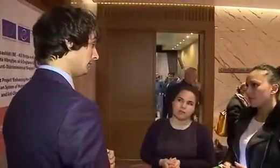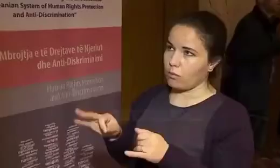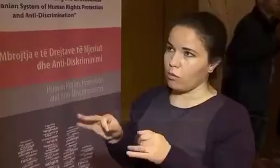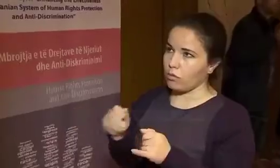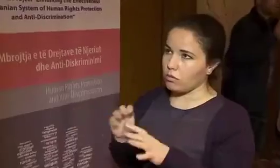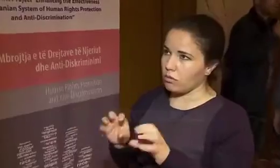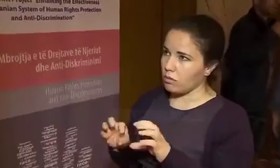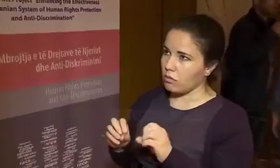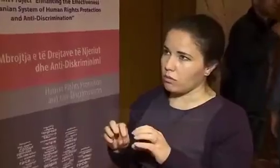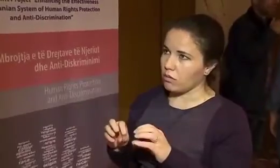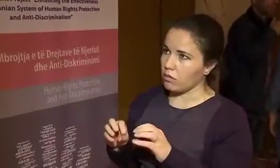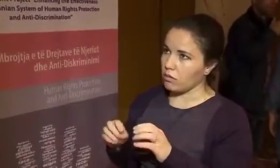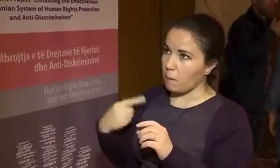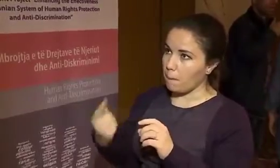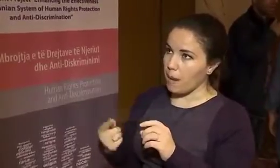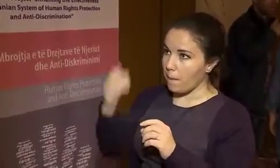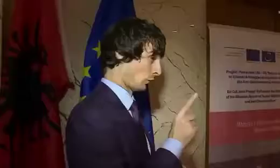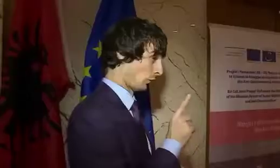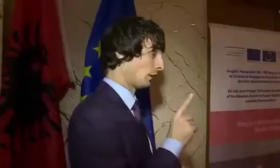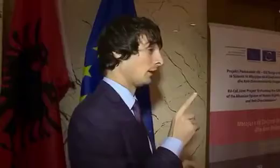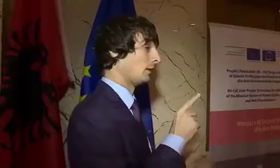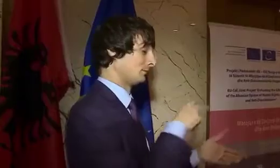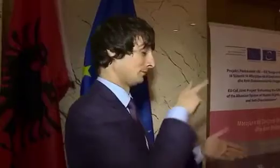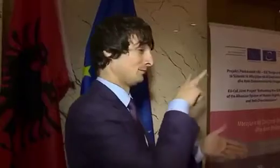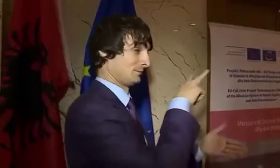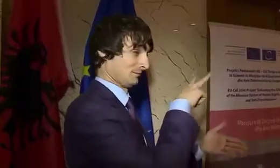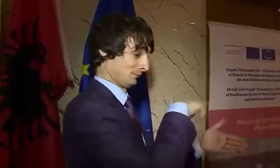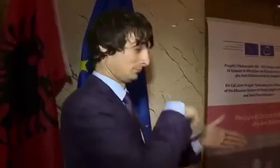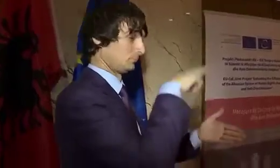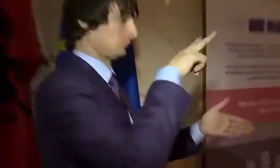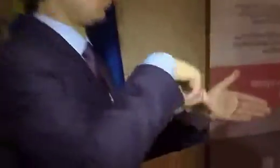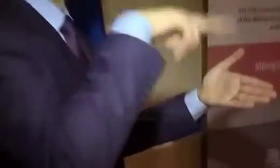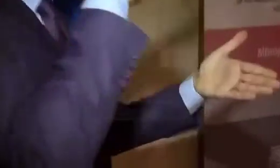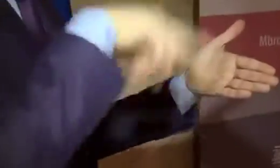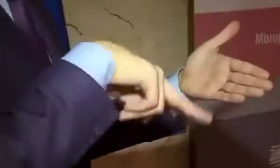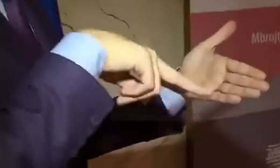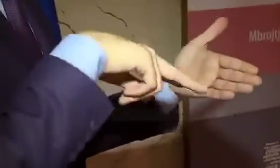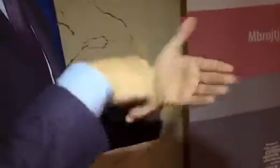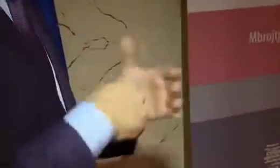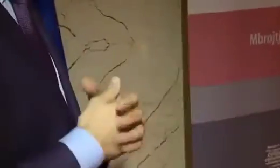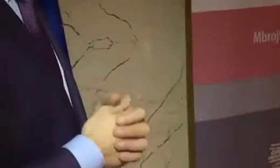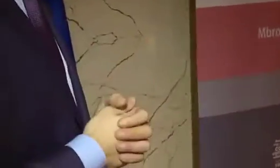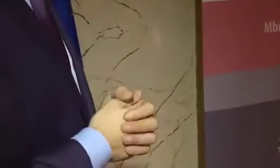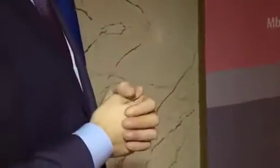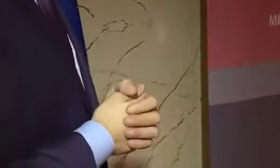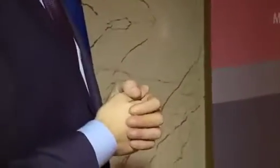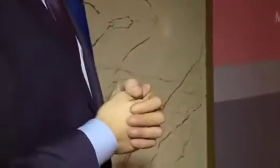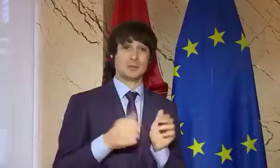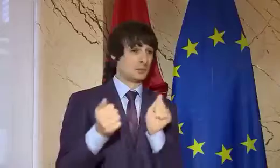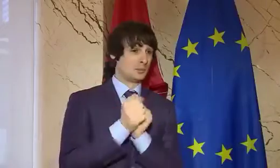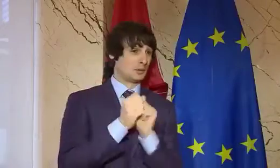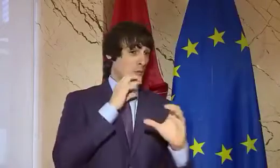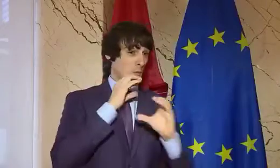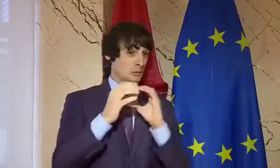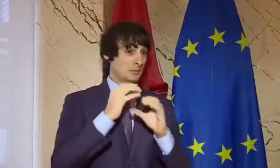kanë penguar Florianin të punojë, pasi që në vogëli dhe sot shoqërohet nga një interpret i gjuhës së shenjave. Një nga gjetjet